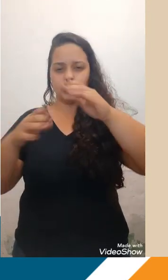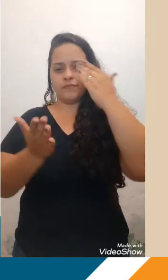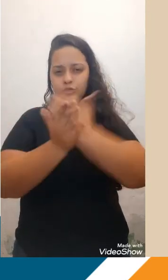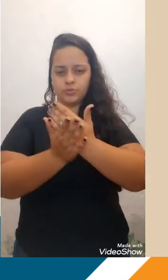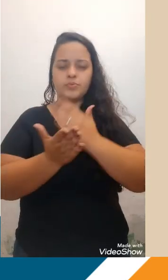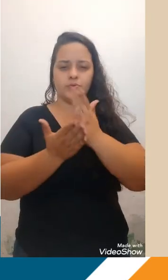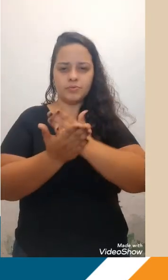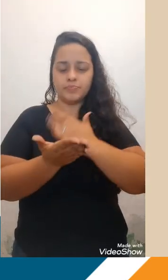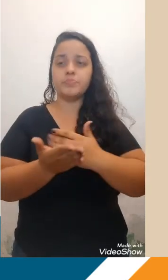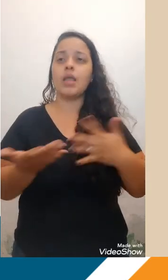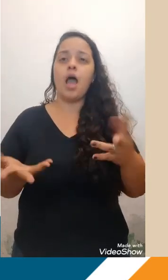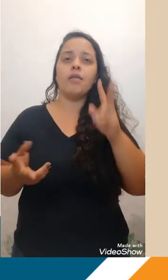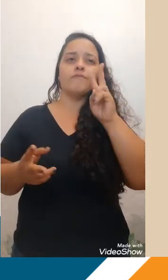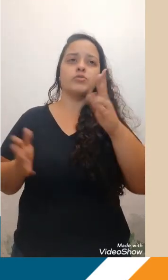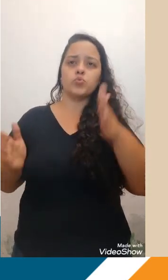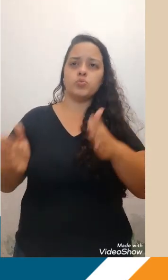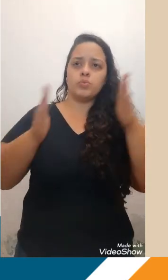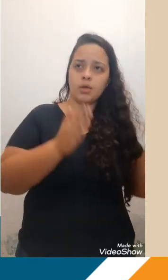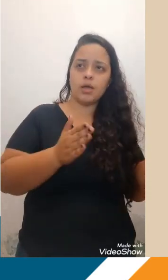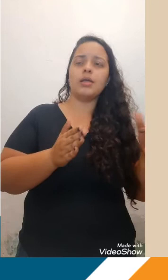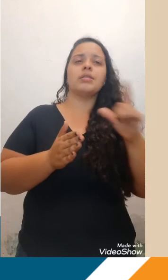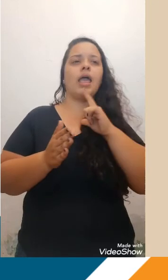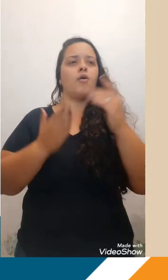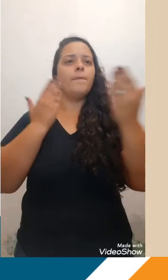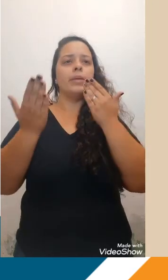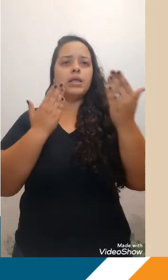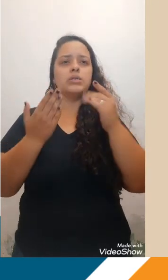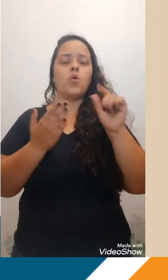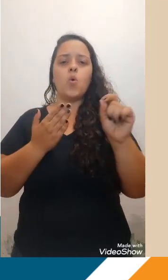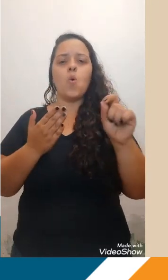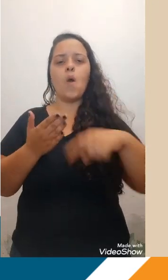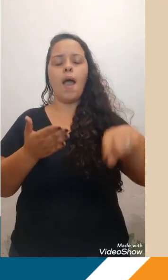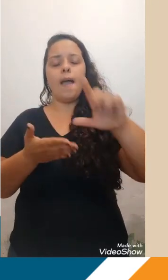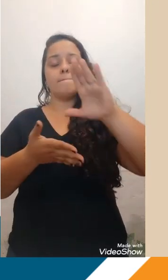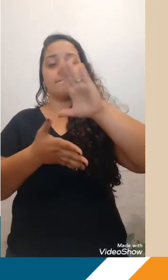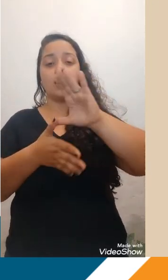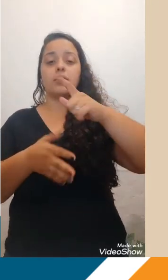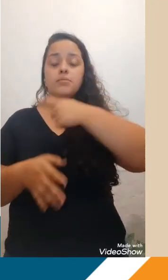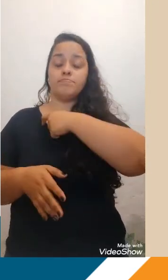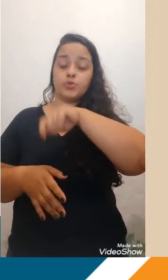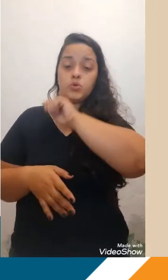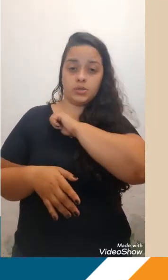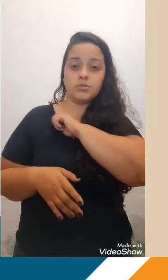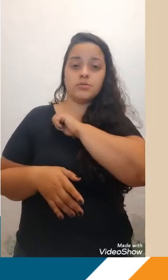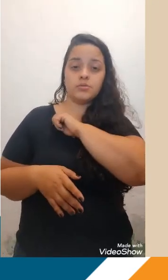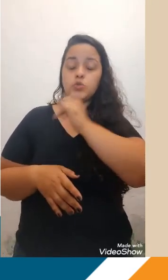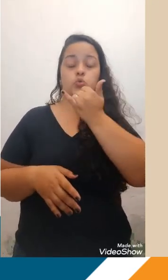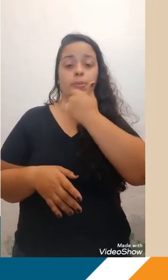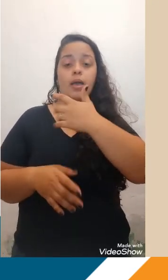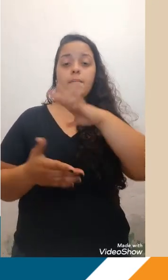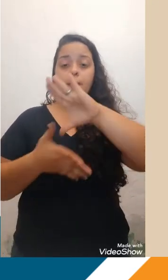Espanhola. E, se observarmos o segundo mapa, é possível fazer uma comparação com a América Portuguesa, que após o seu processo